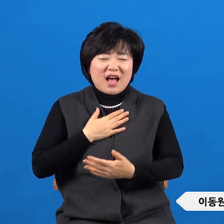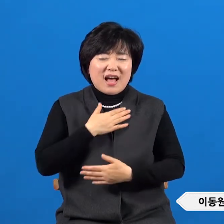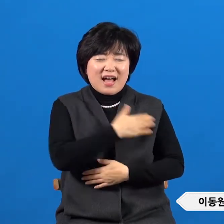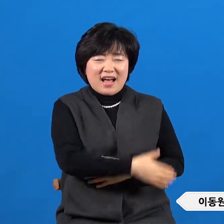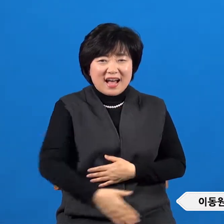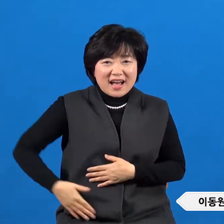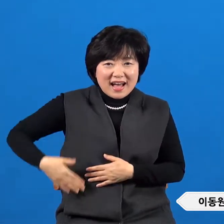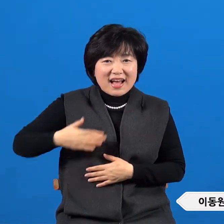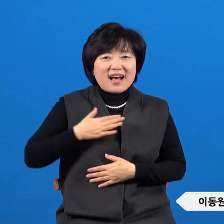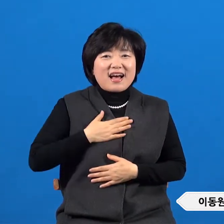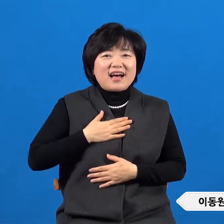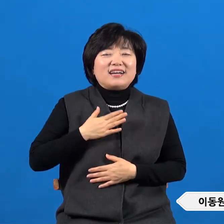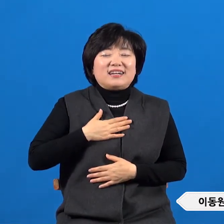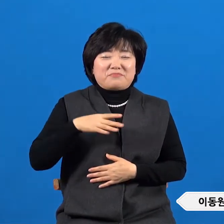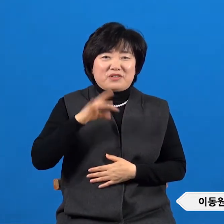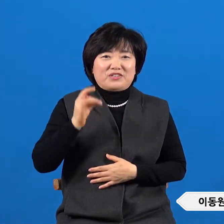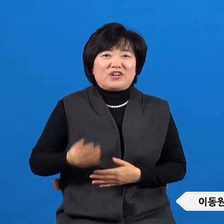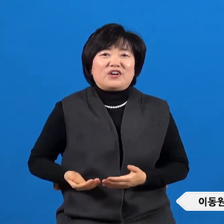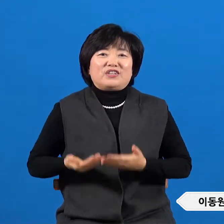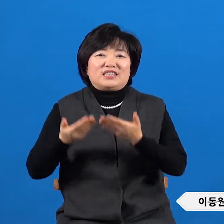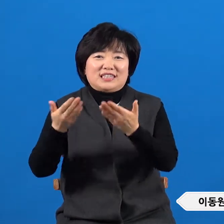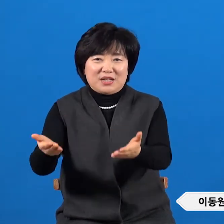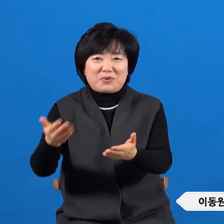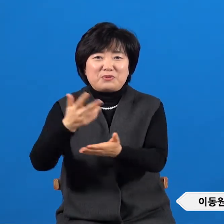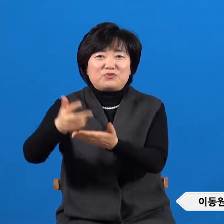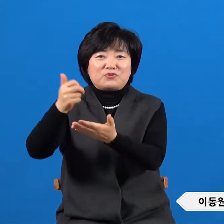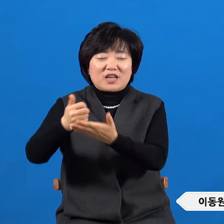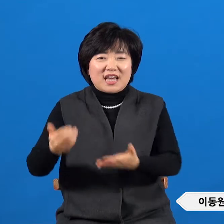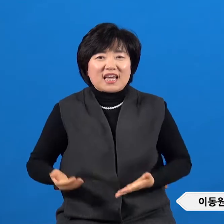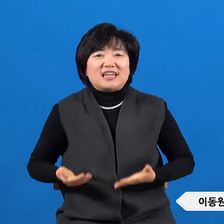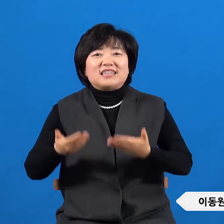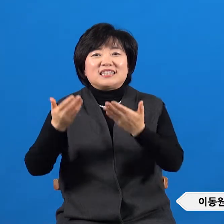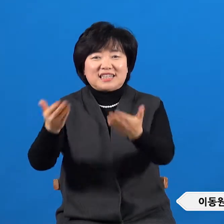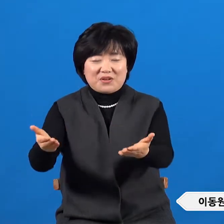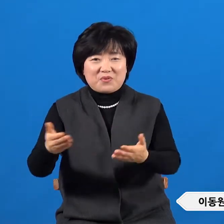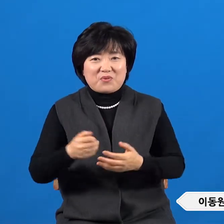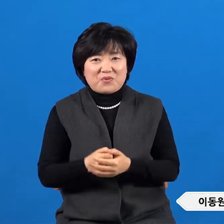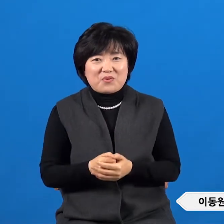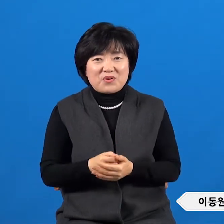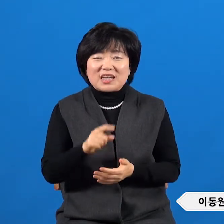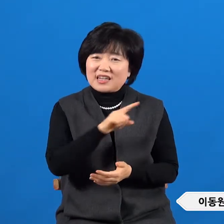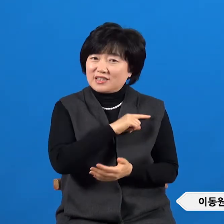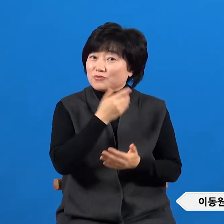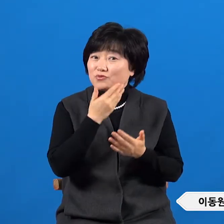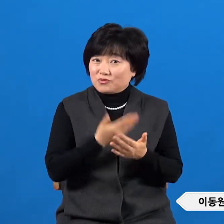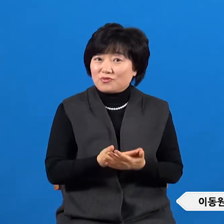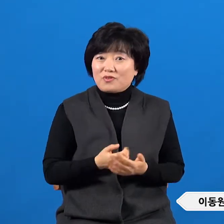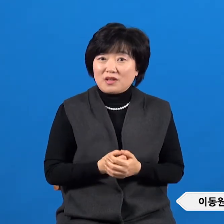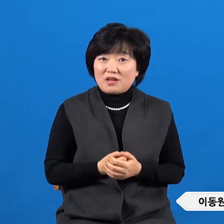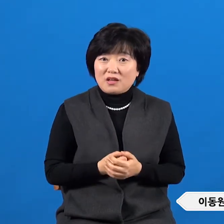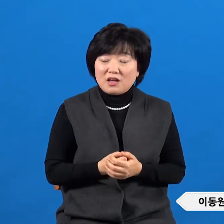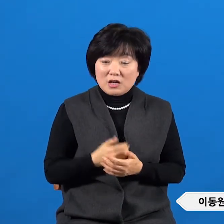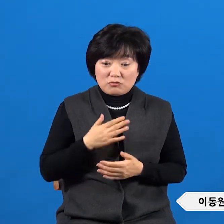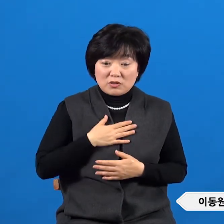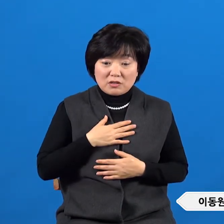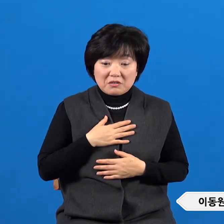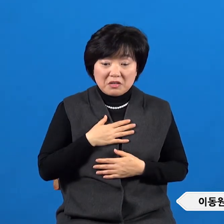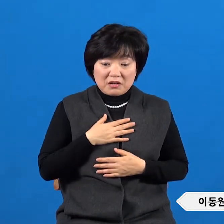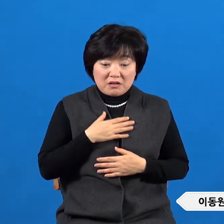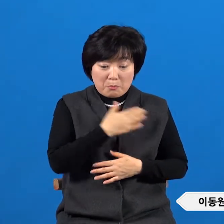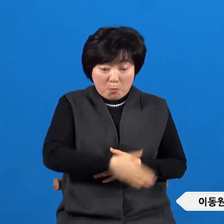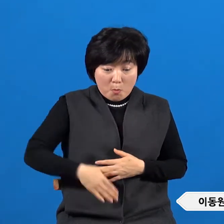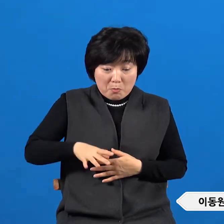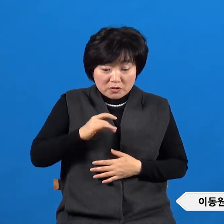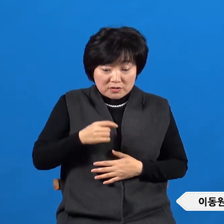먼저 자신을 드리고, 자신을 주께 드리고. 이게 가장 중요한 헌금 정신이에요. 우리는 돈을 드리는